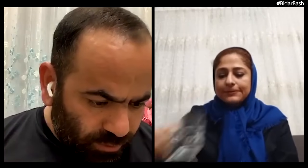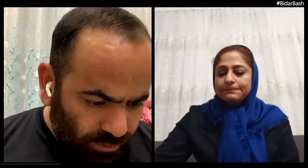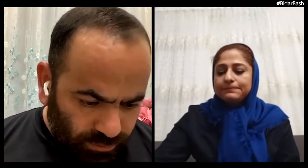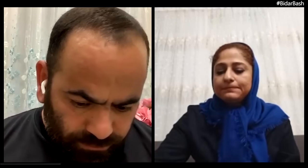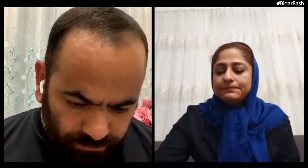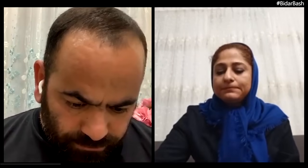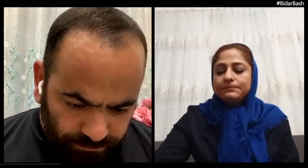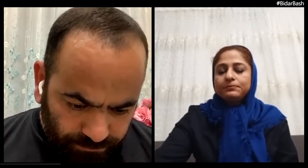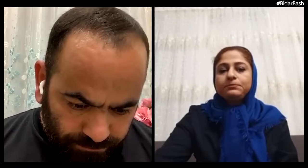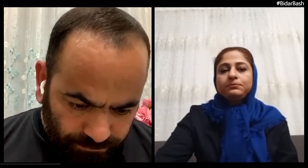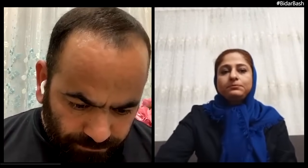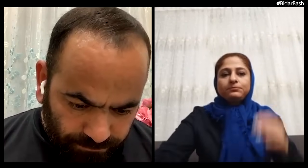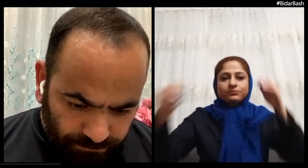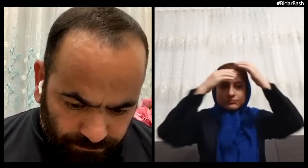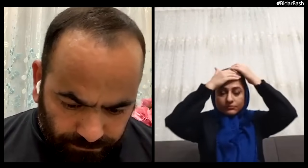شعبانیه.